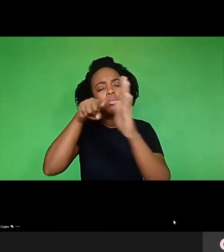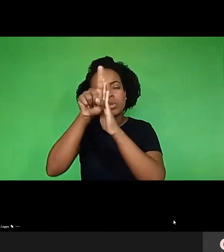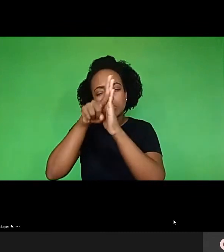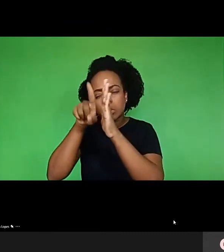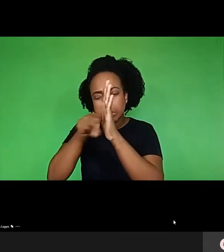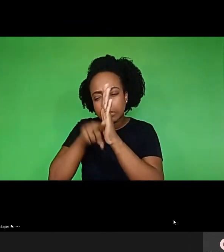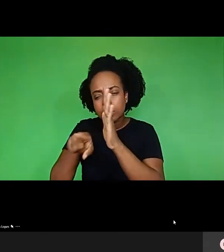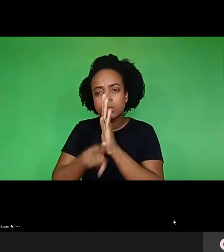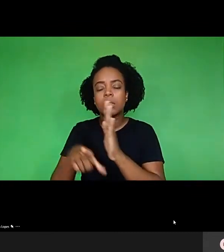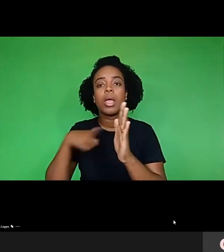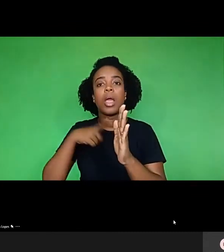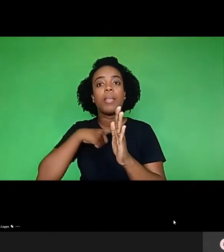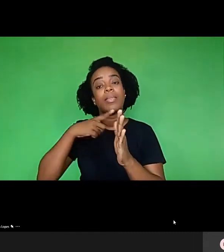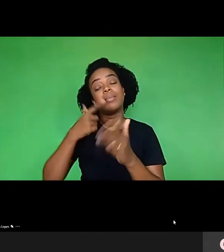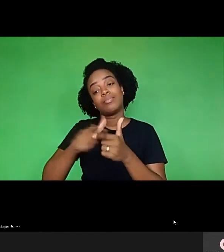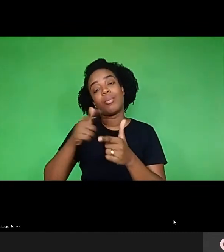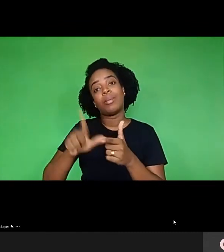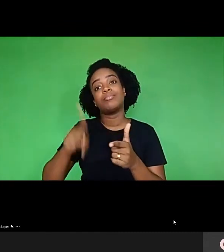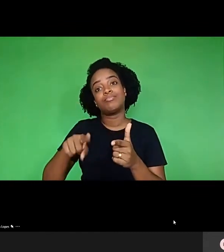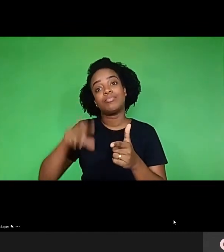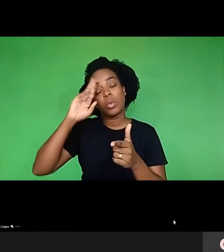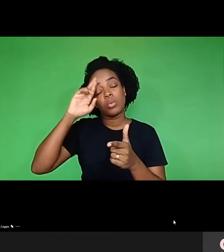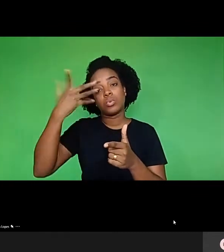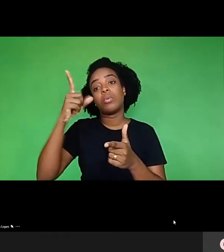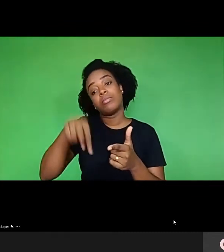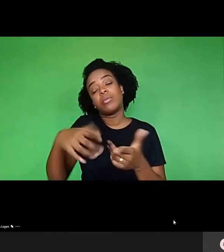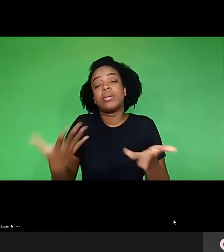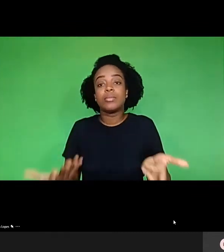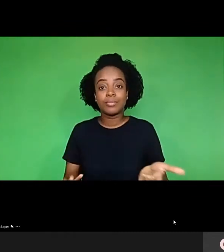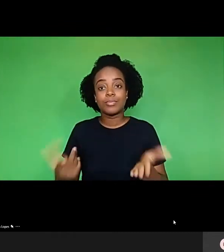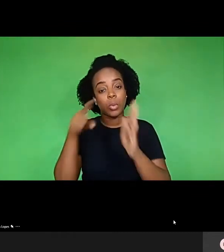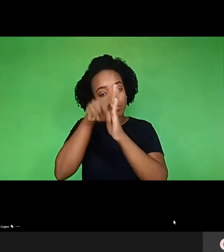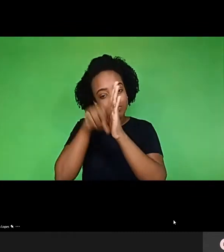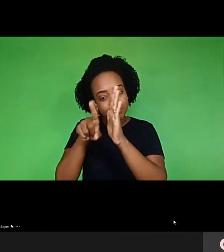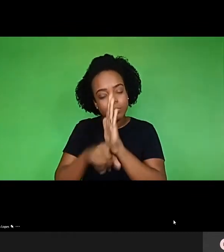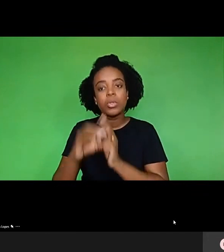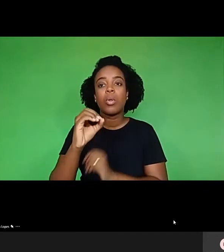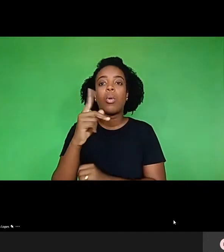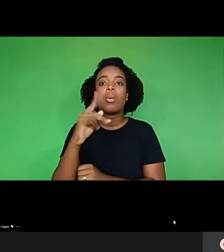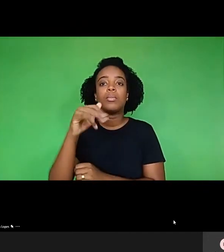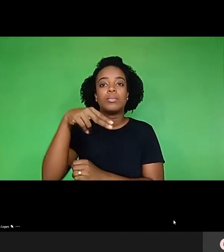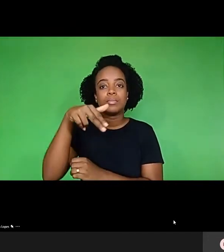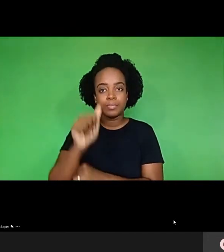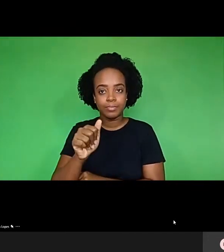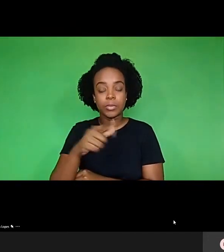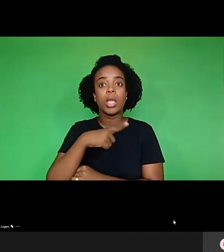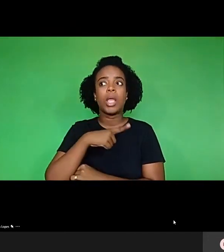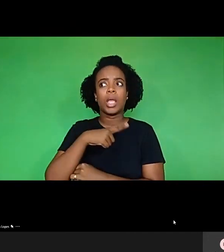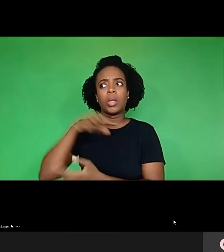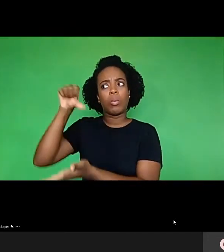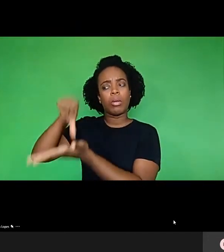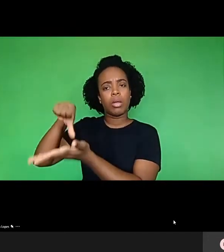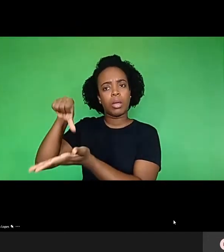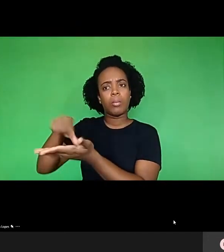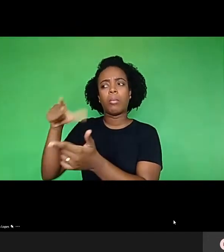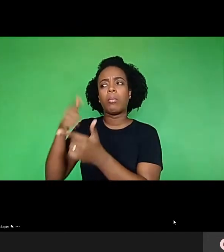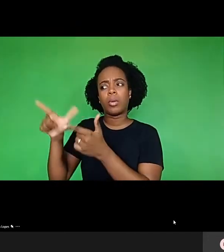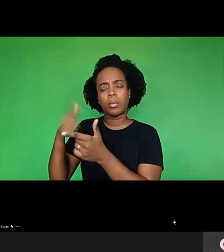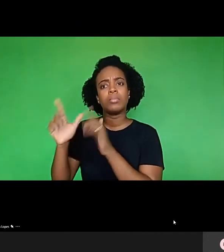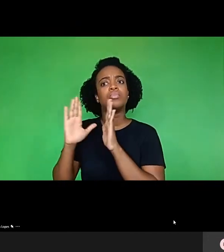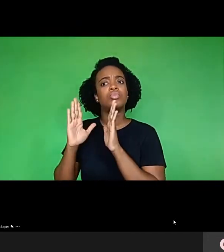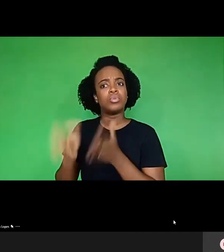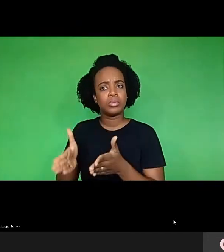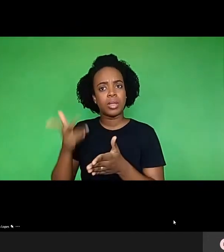uma solução para isso, porque teve um campus que, inclusive, já teve problema, acho que umas 53 pessoas que